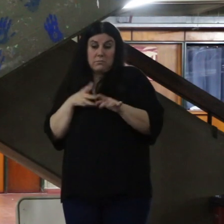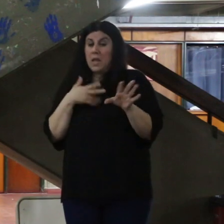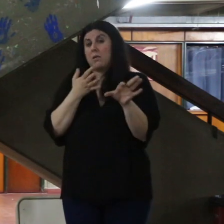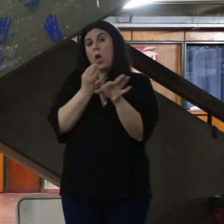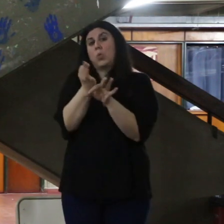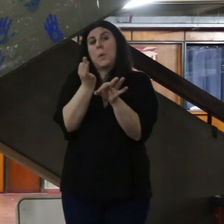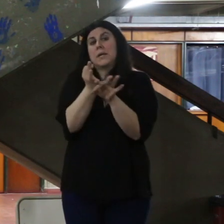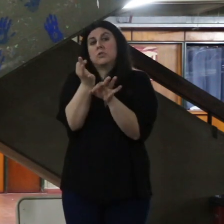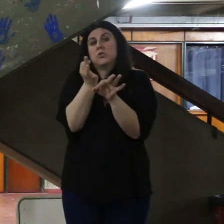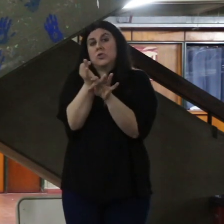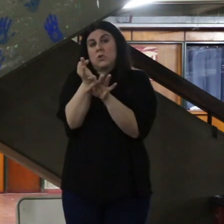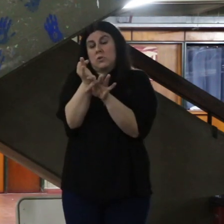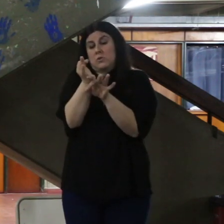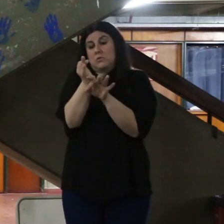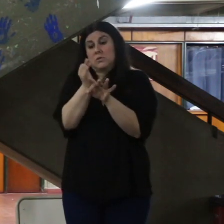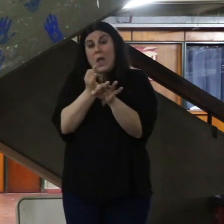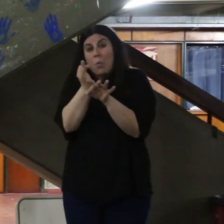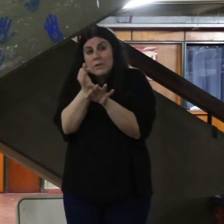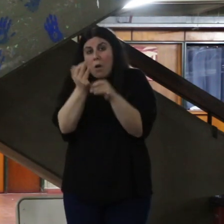educación.